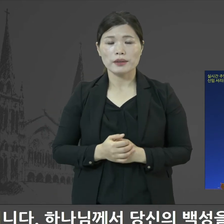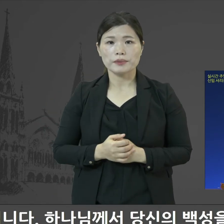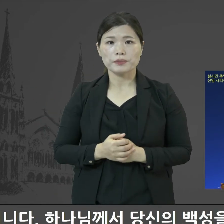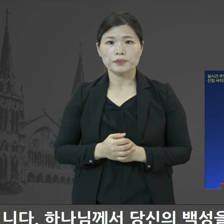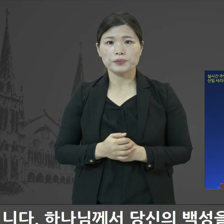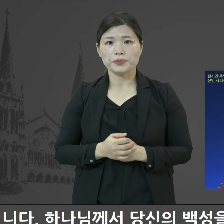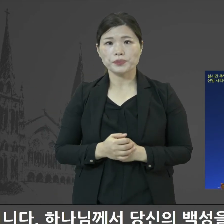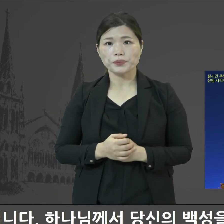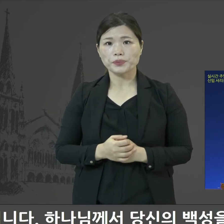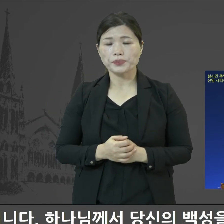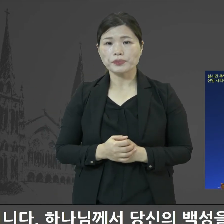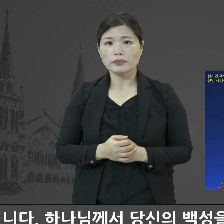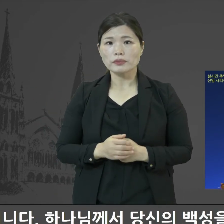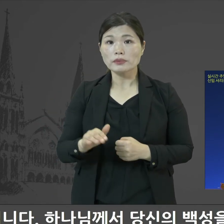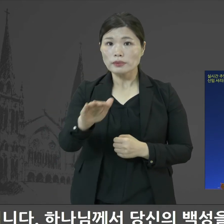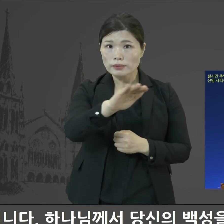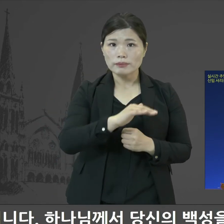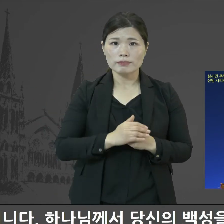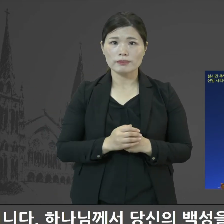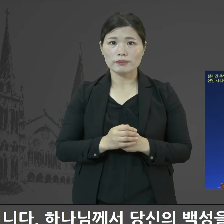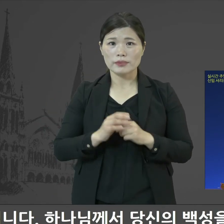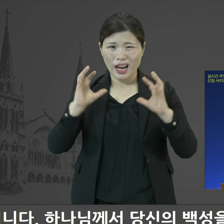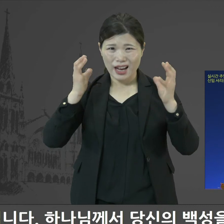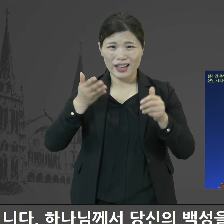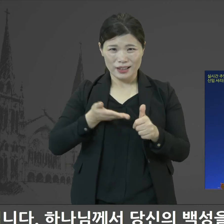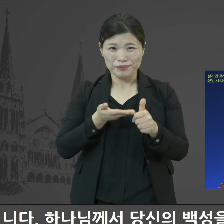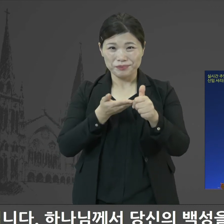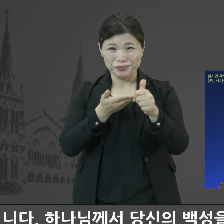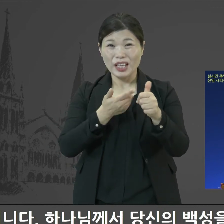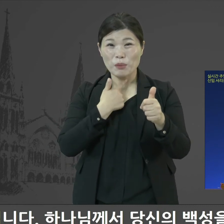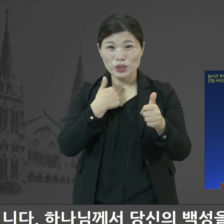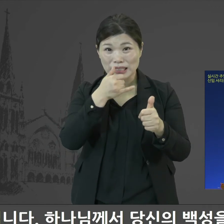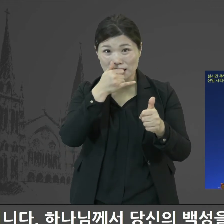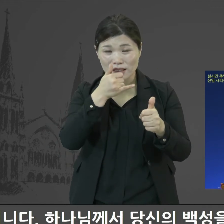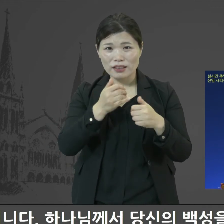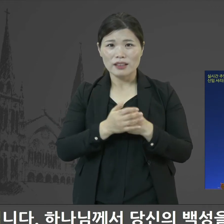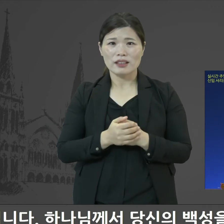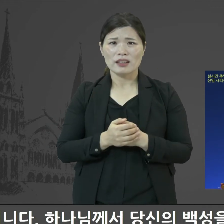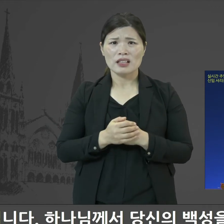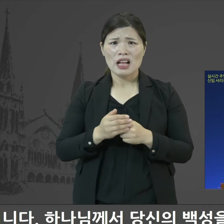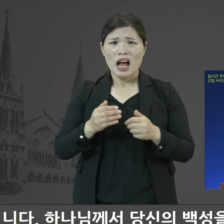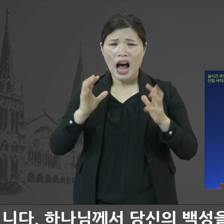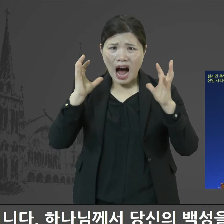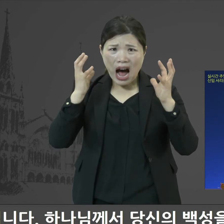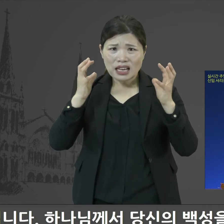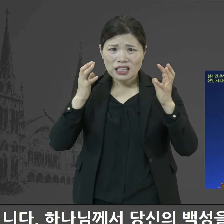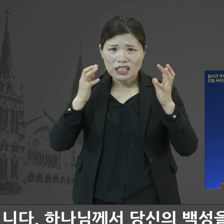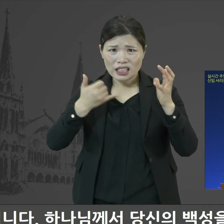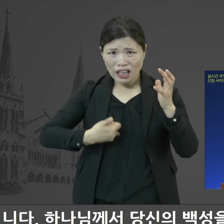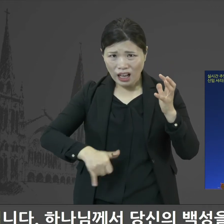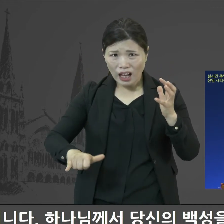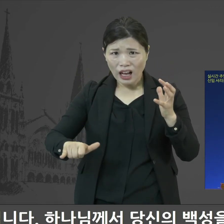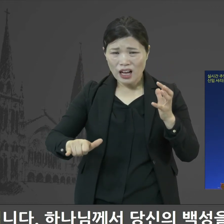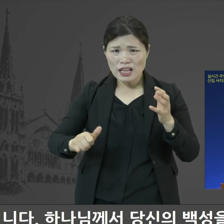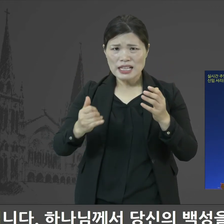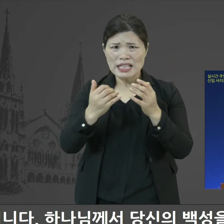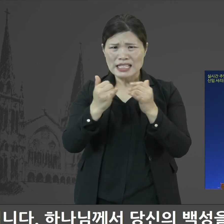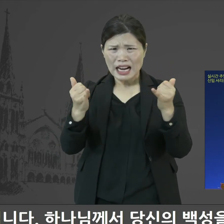뜻입니다. 여러분 아이를 다 키워보셨을 텐데 아이를 데리고 사람 많은 곳에 한번 가본 적이